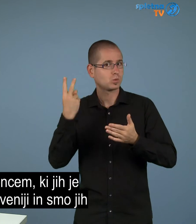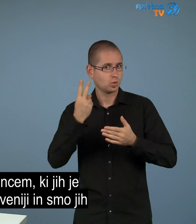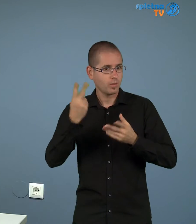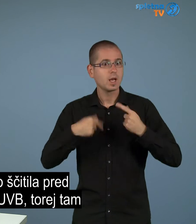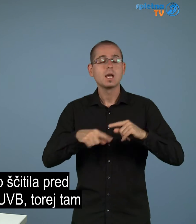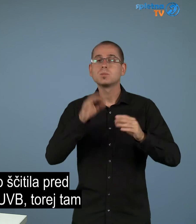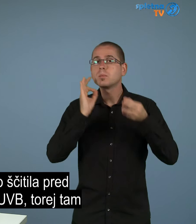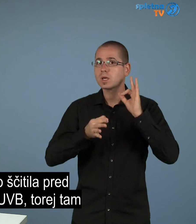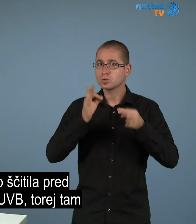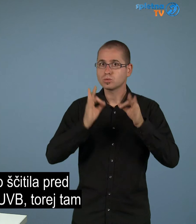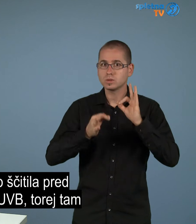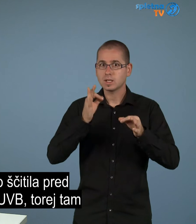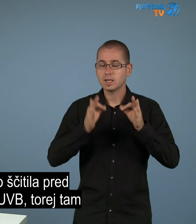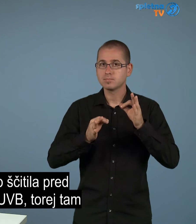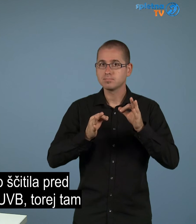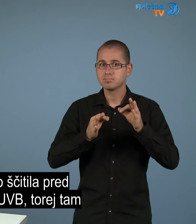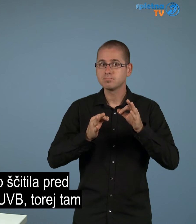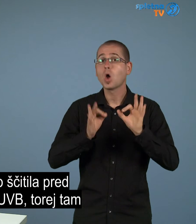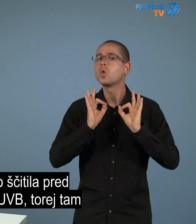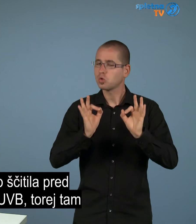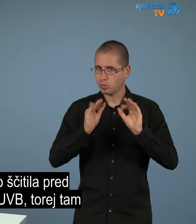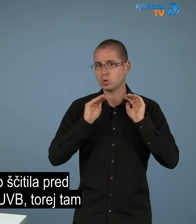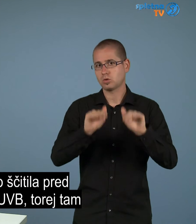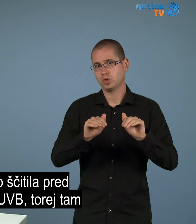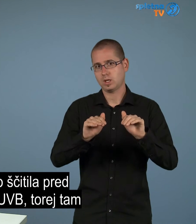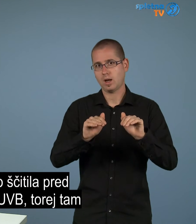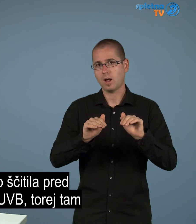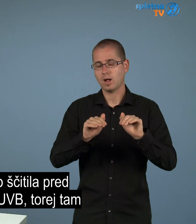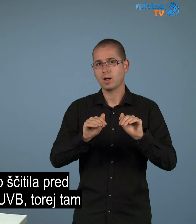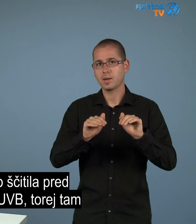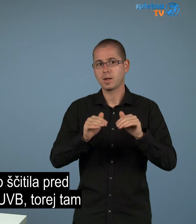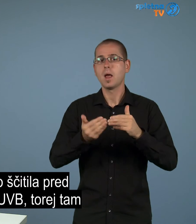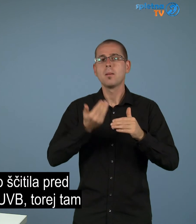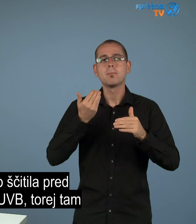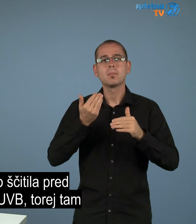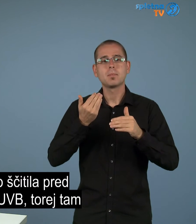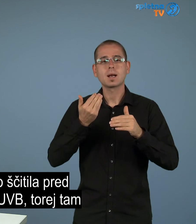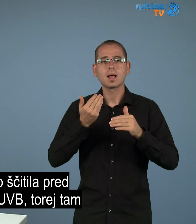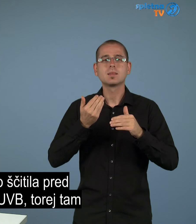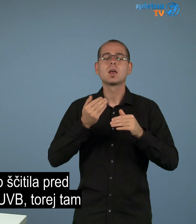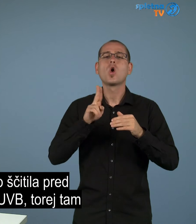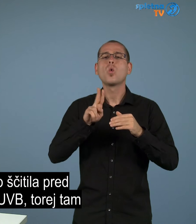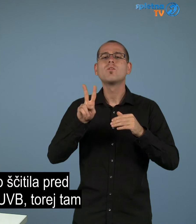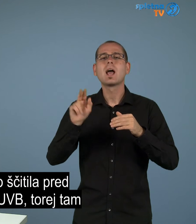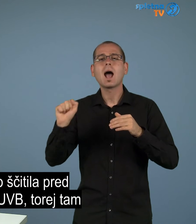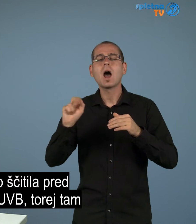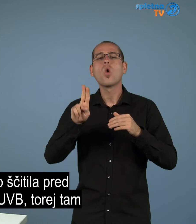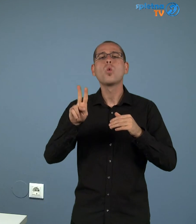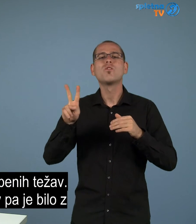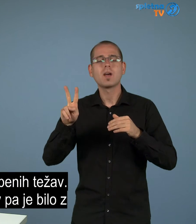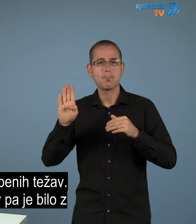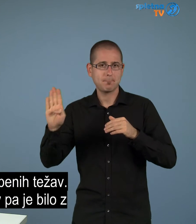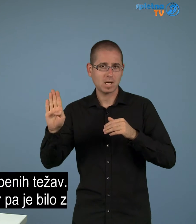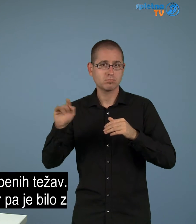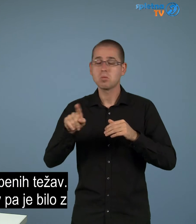smo jih seveda preizkusili, dobro ščitila pred sevanji UVA in UVB, torej tam nismo